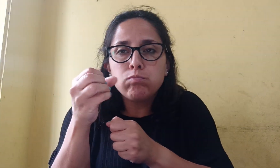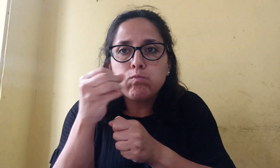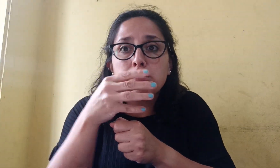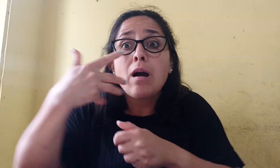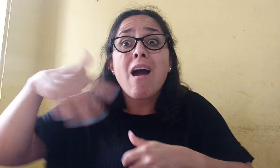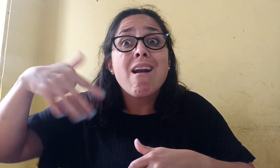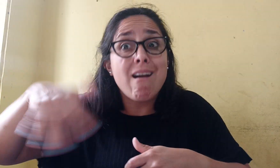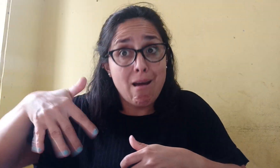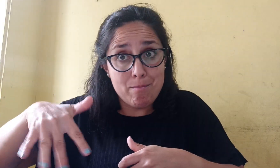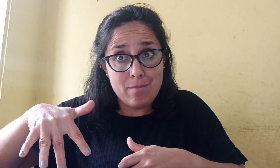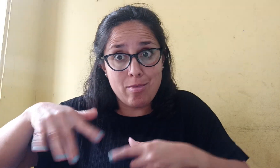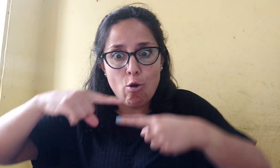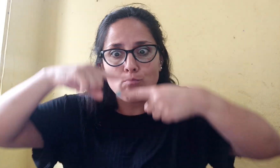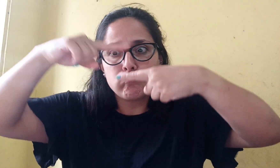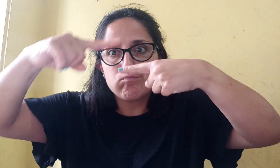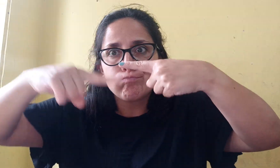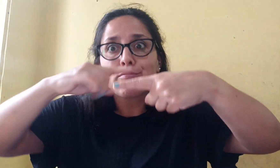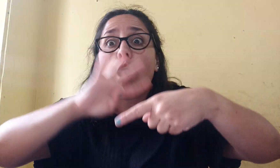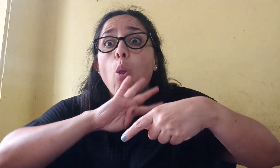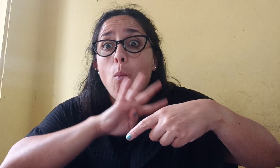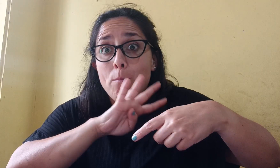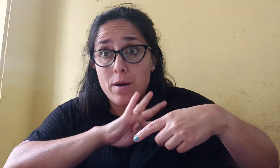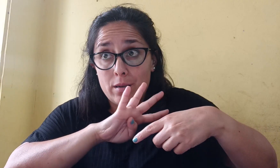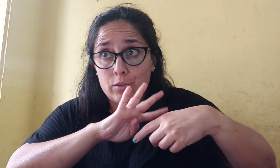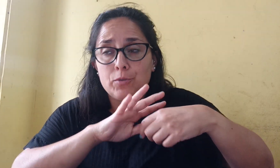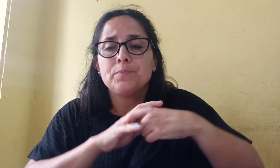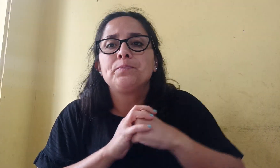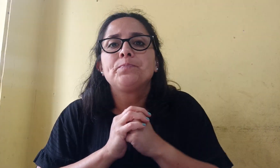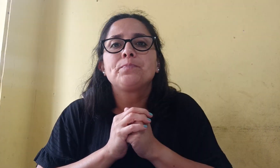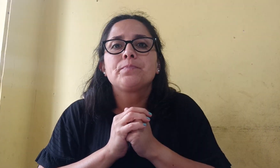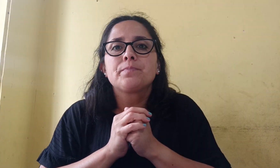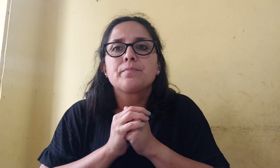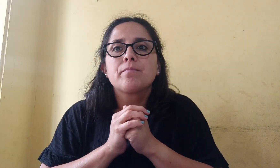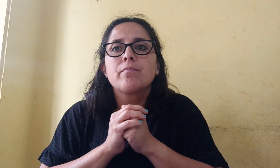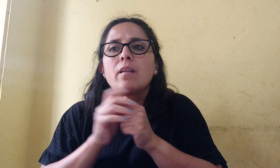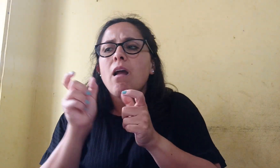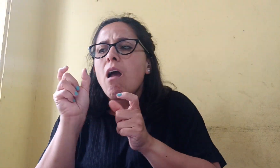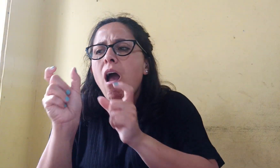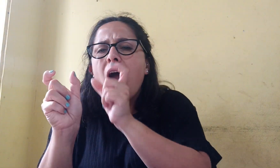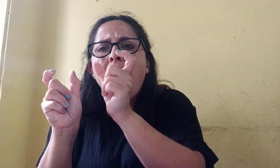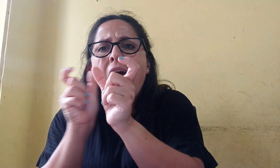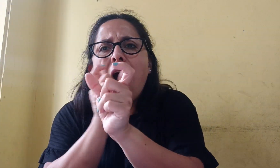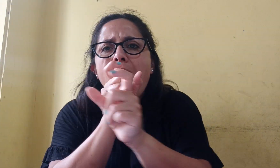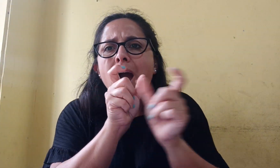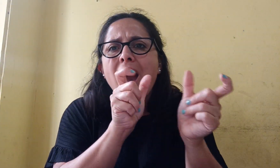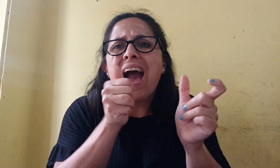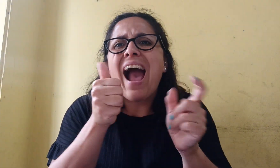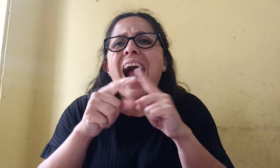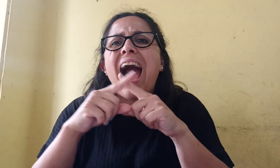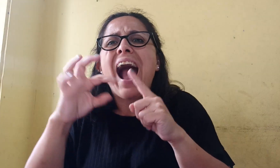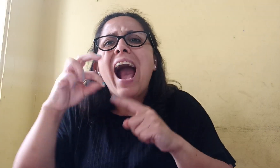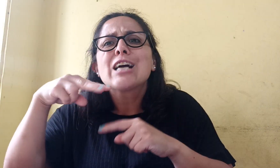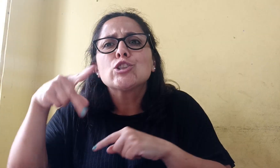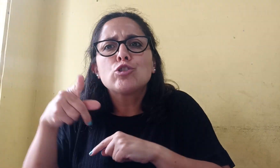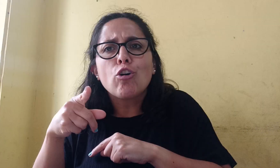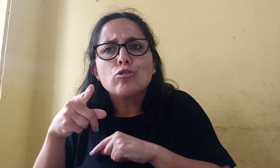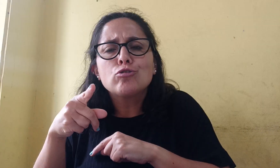rápidamente. Todas los axones del sistema nervioso periférico somático